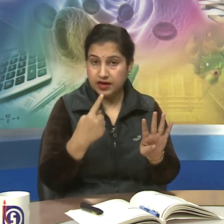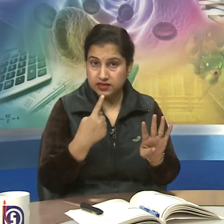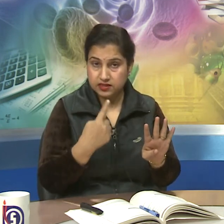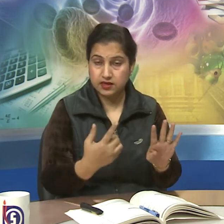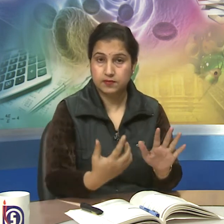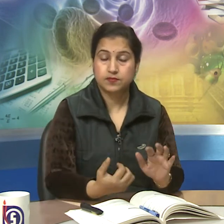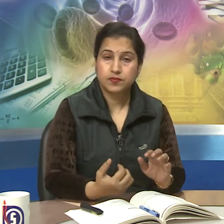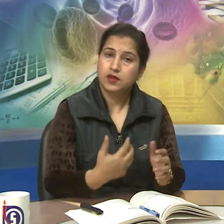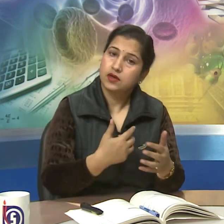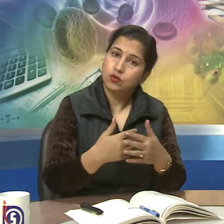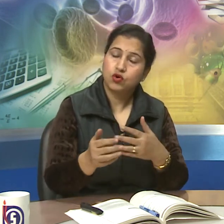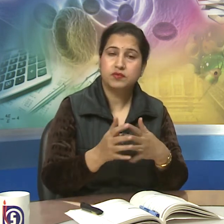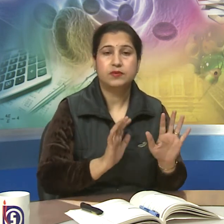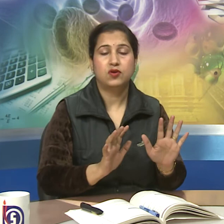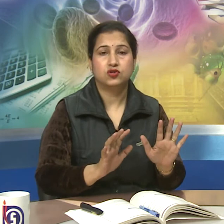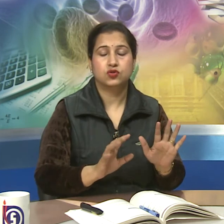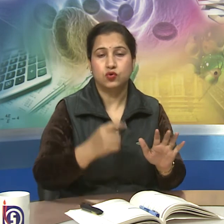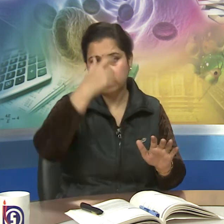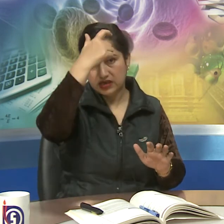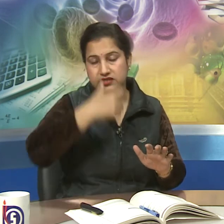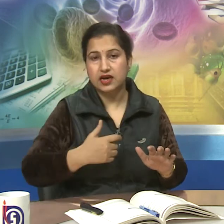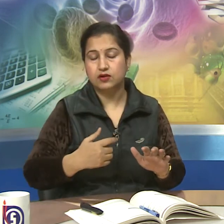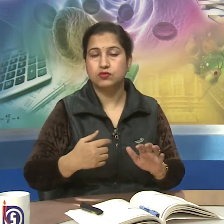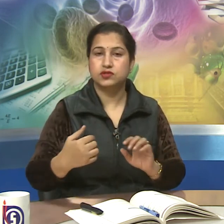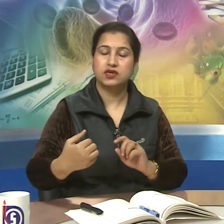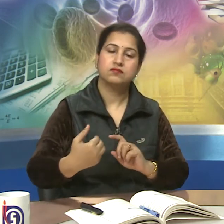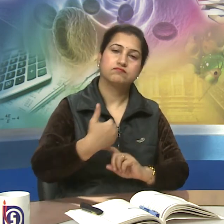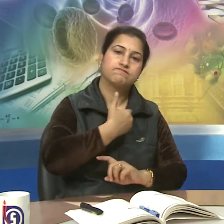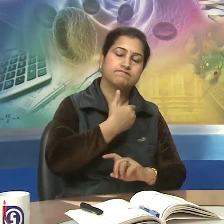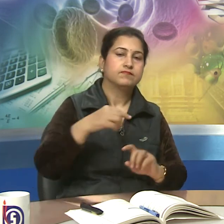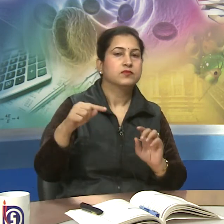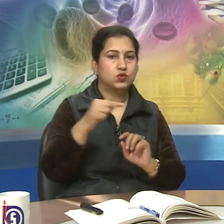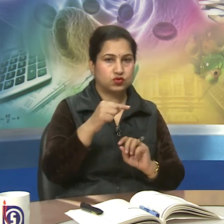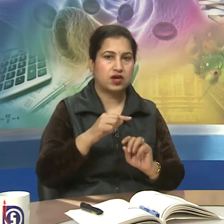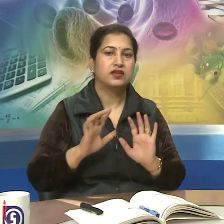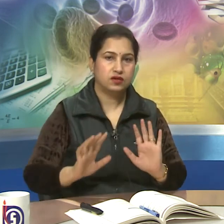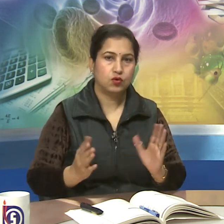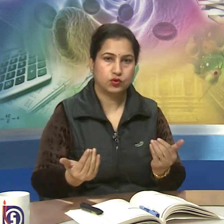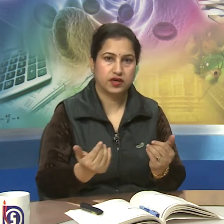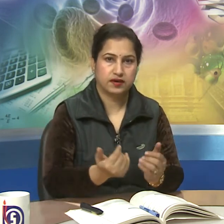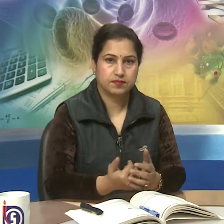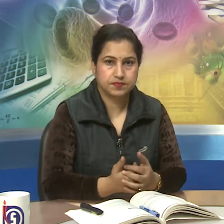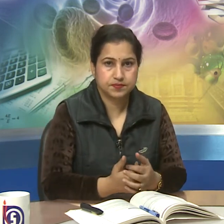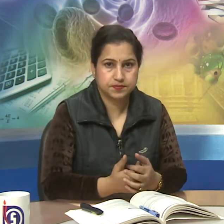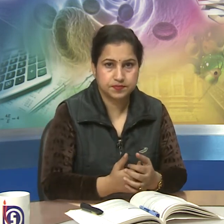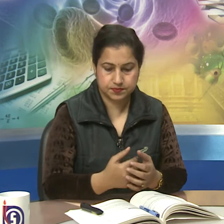बात की थी कोई भी पोल्यूशन हो इंसान को नुकसान होता है